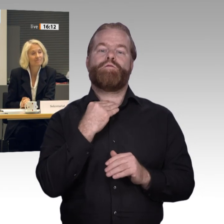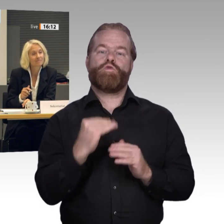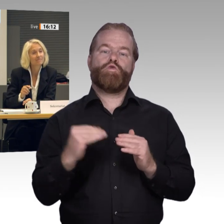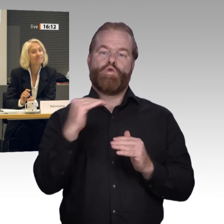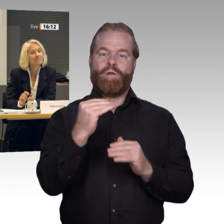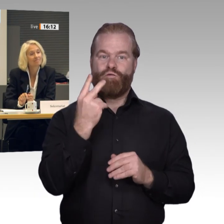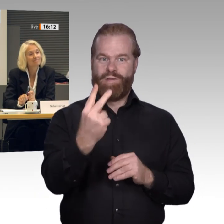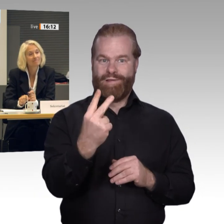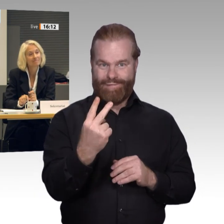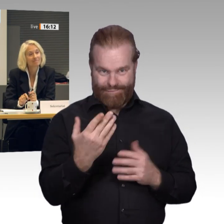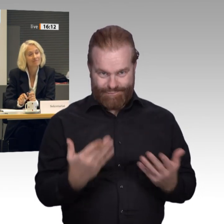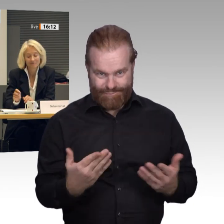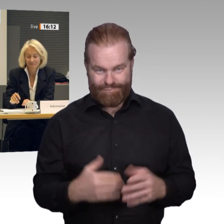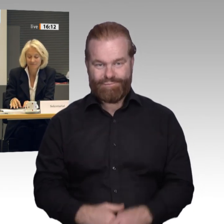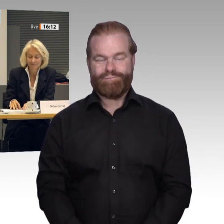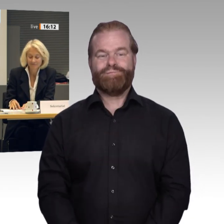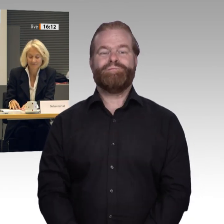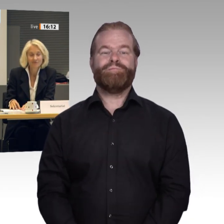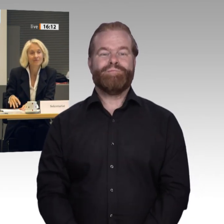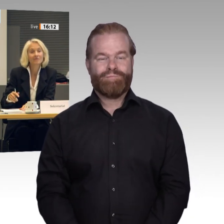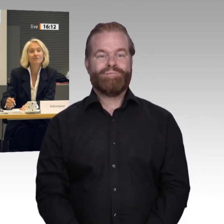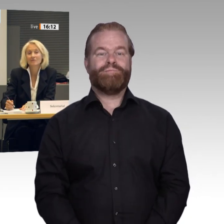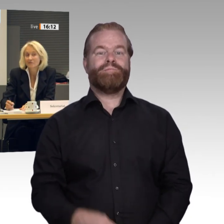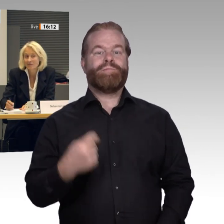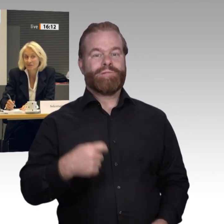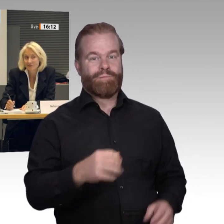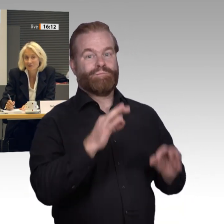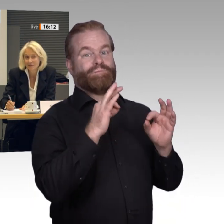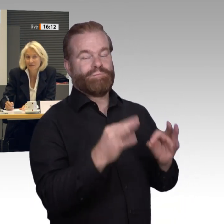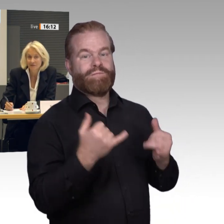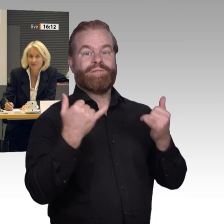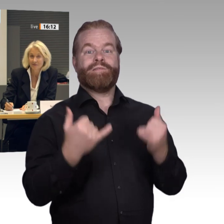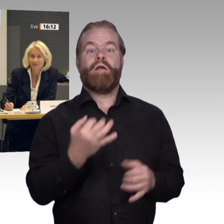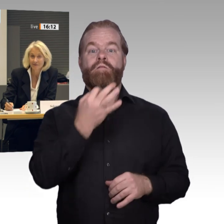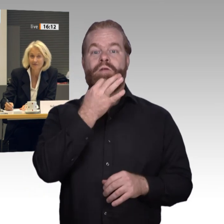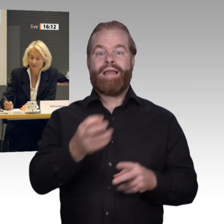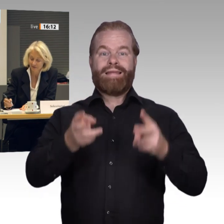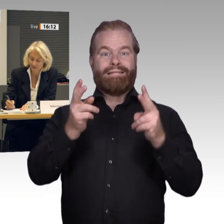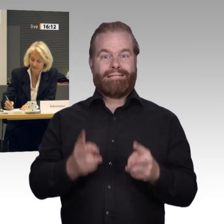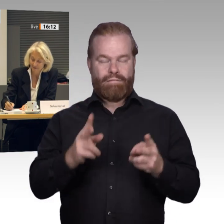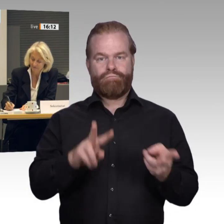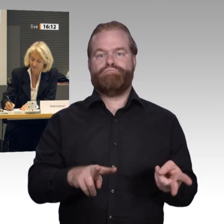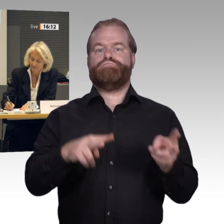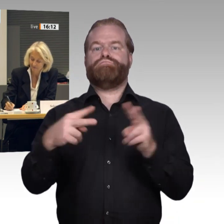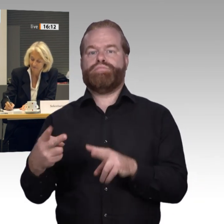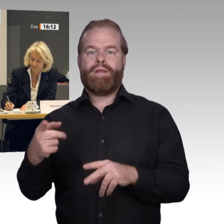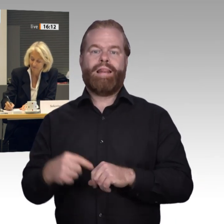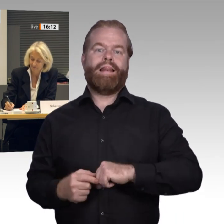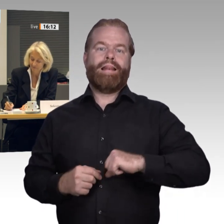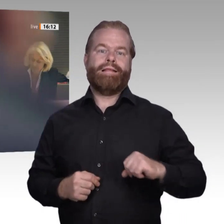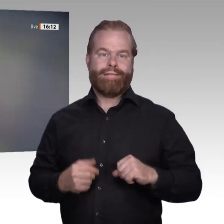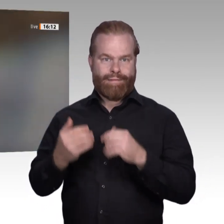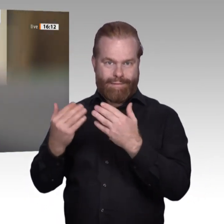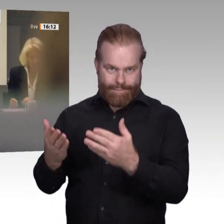Kollege Birkwald. Vielen Dank, Herr Vorsitzender. Meine Frage geht an Nizza, an den Sachverständigen Hieb. Herr Hieb,